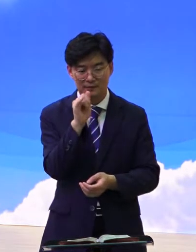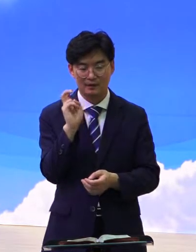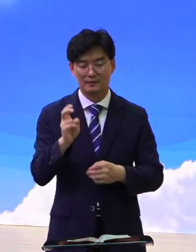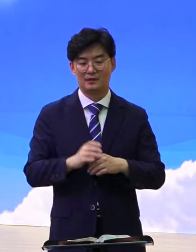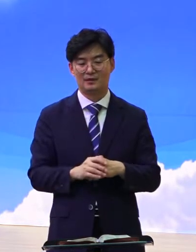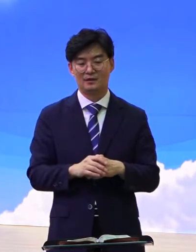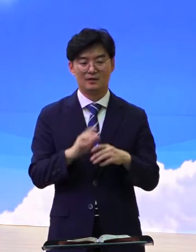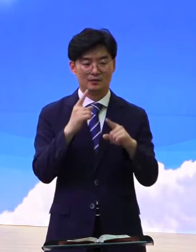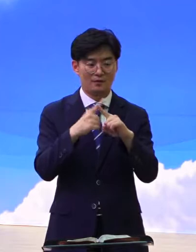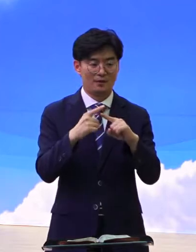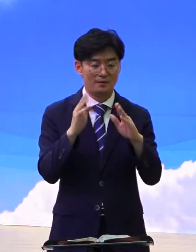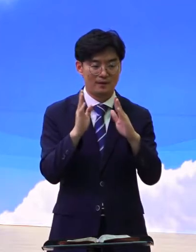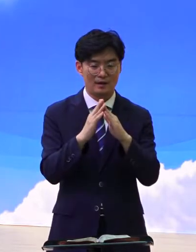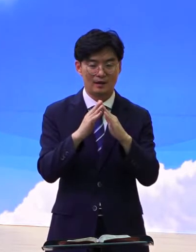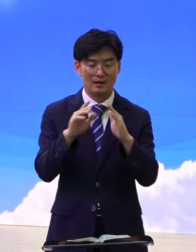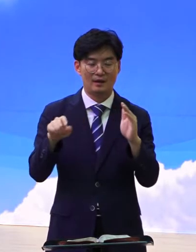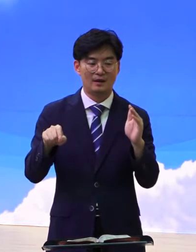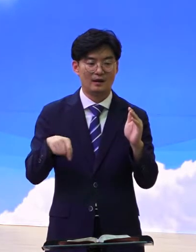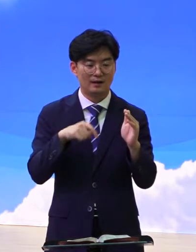위기다. 이야기합니다.